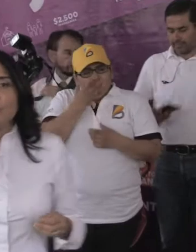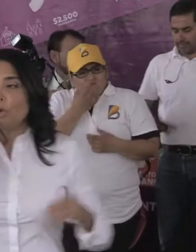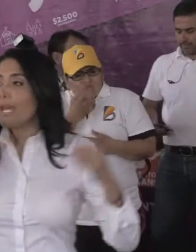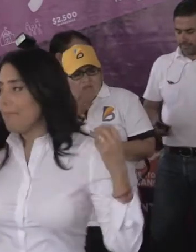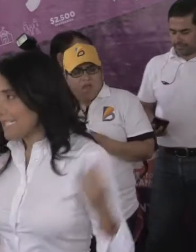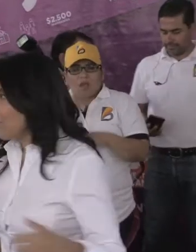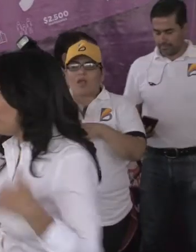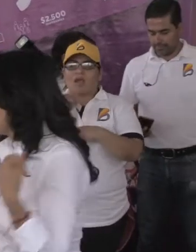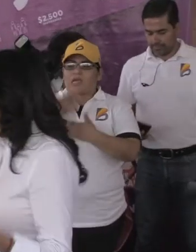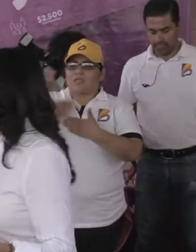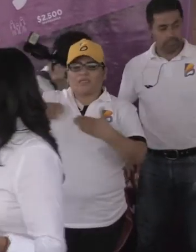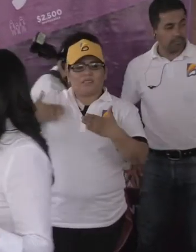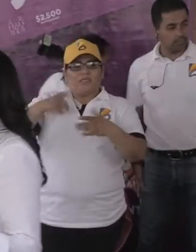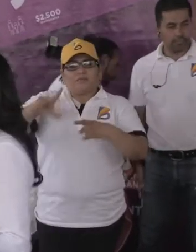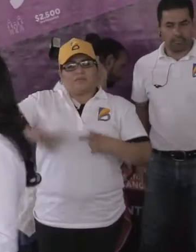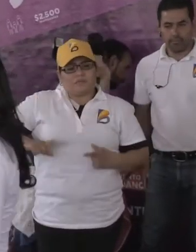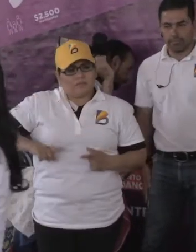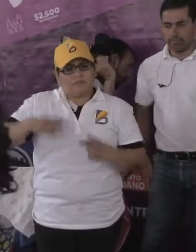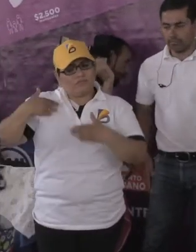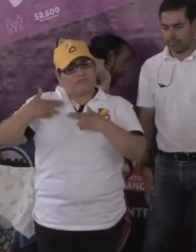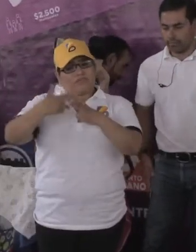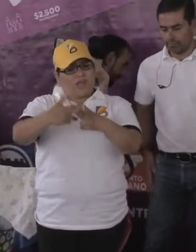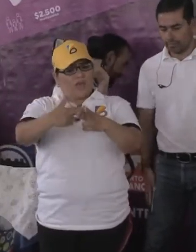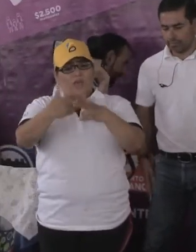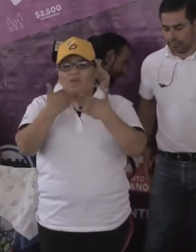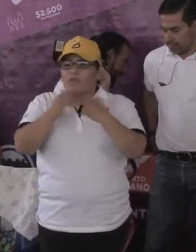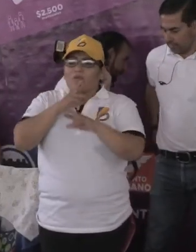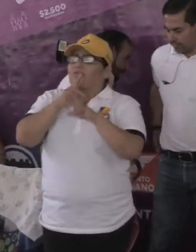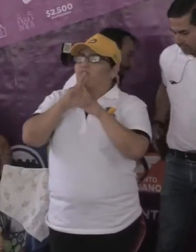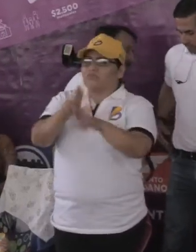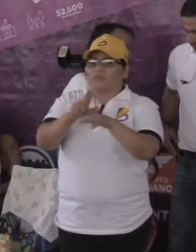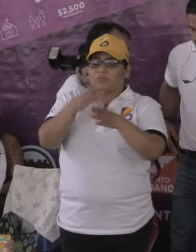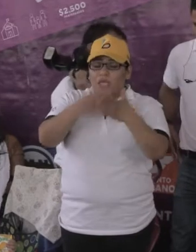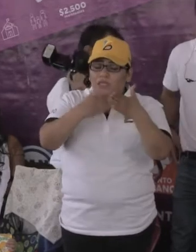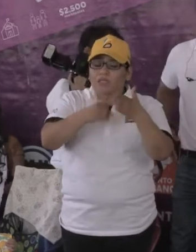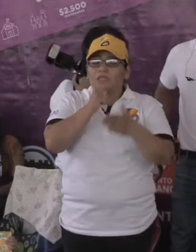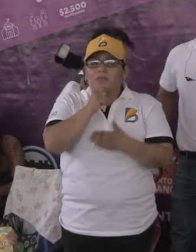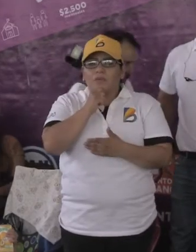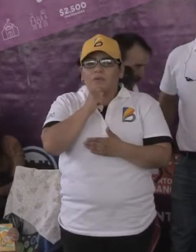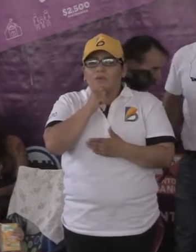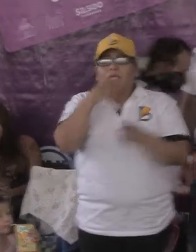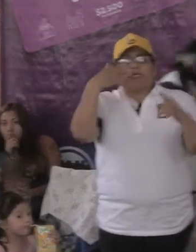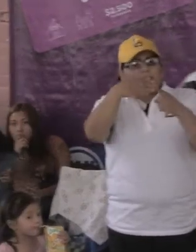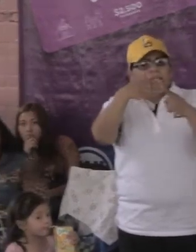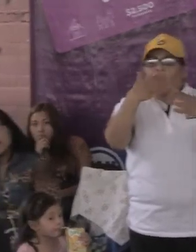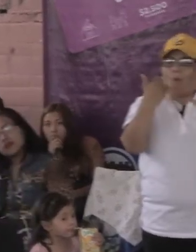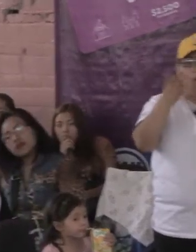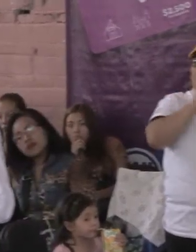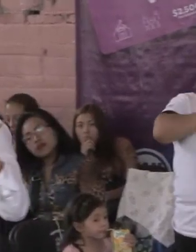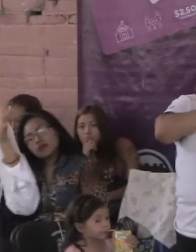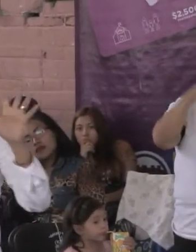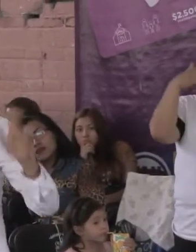decepcionada, porque han pasado muchos gobiernos y no les hemos resuelto muchos pendientes. Esto no lleva dedicatoria